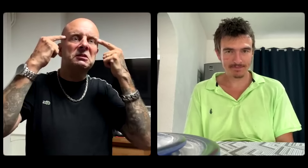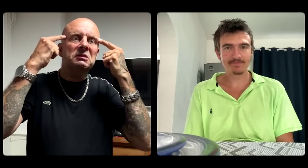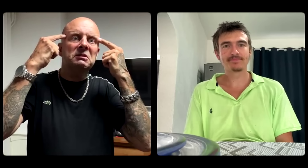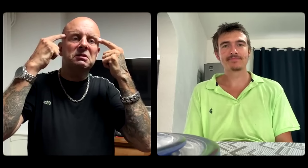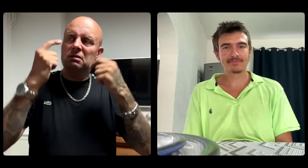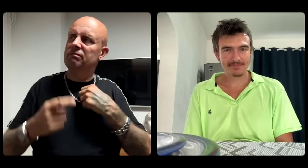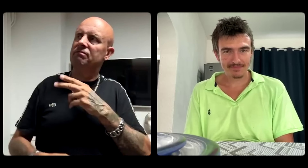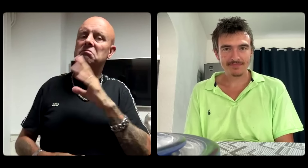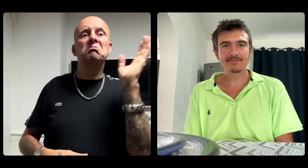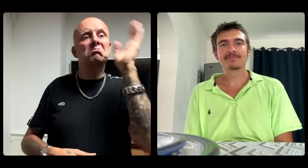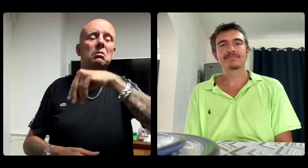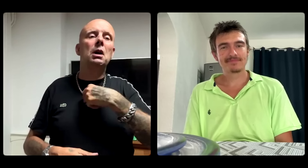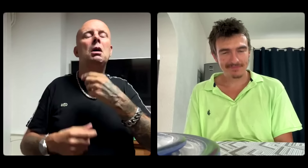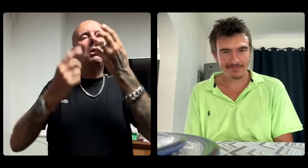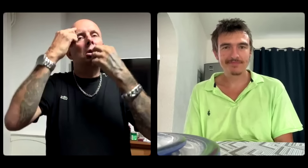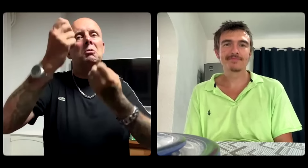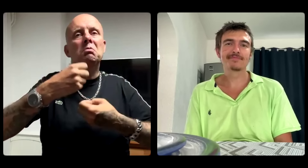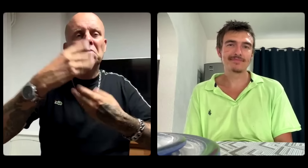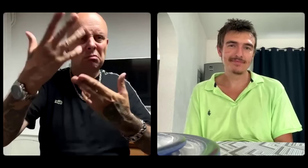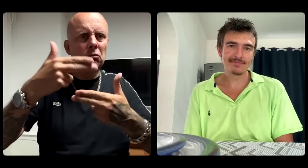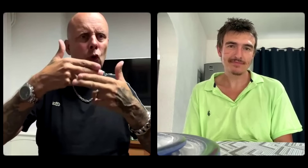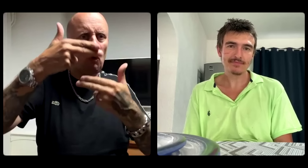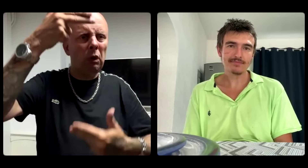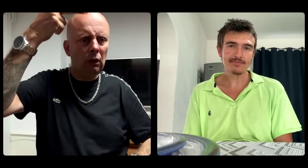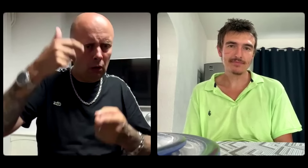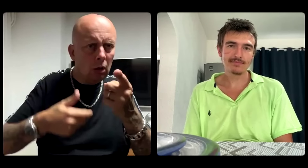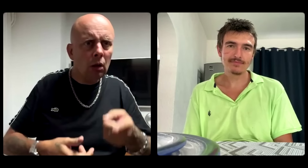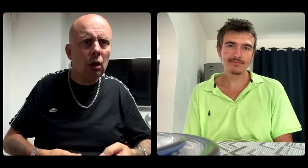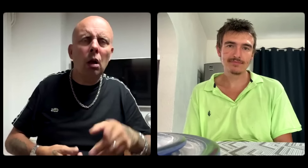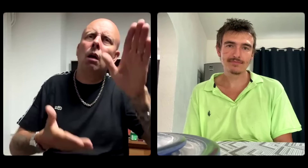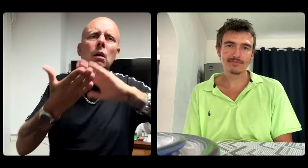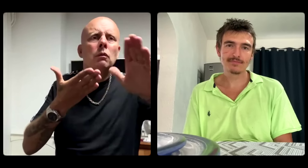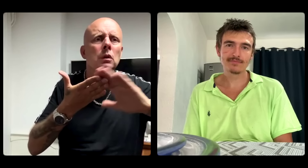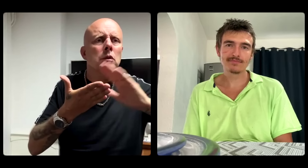down. Als ik je zie, ben ik sowieso down, hè?